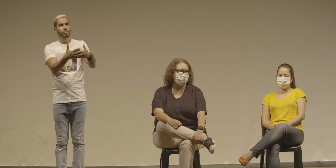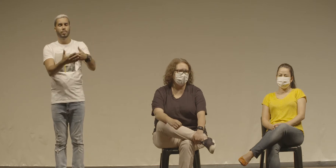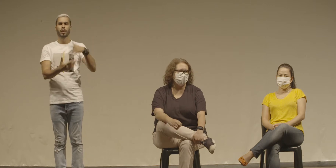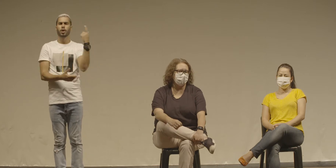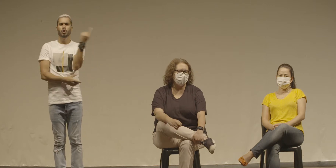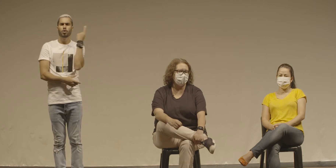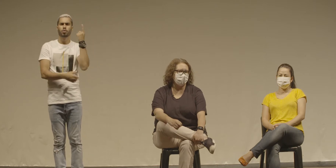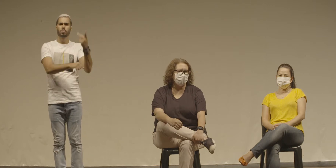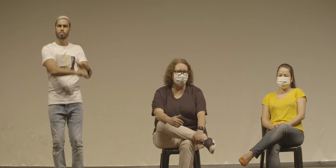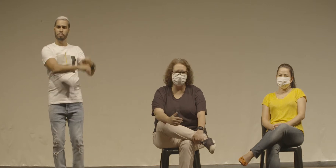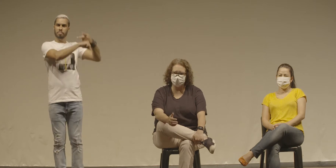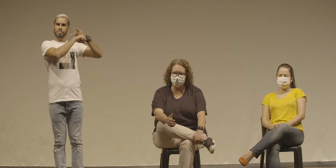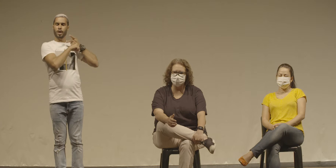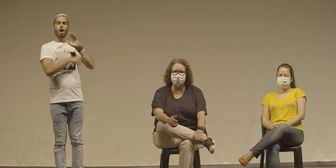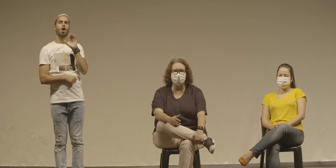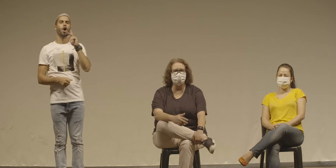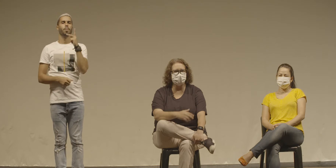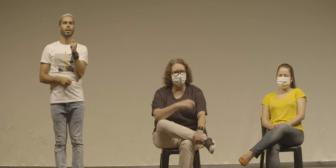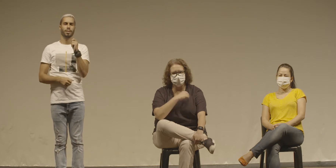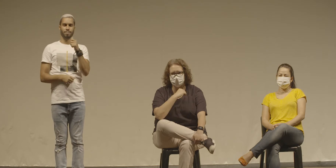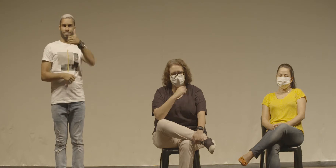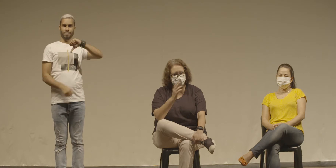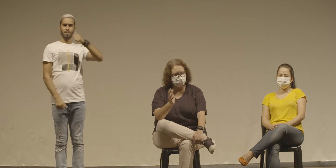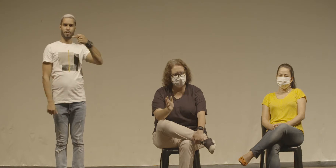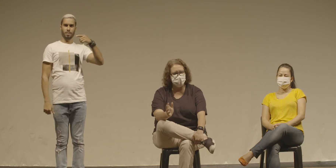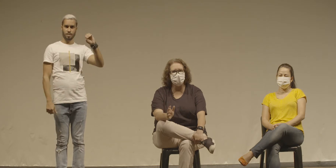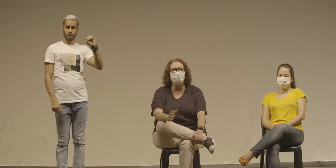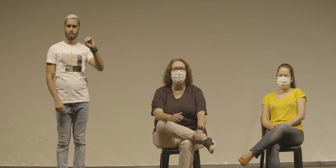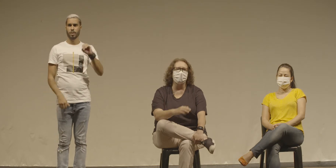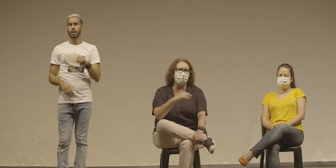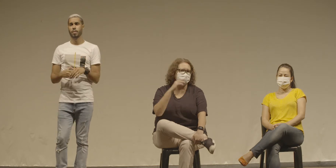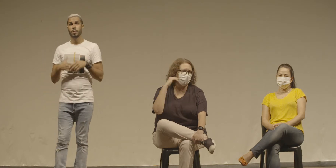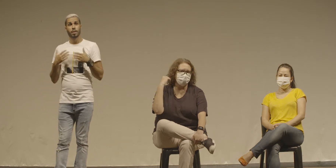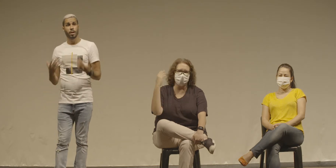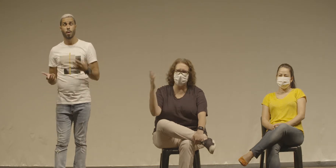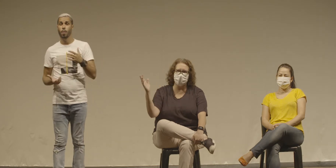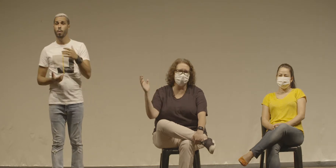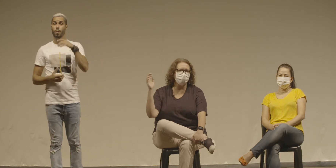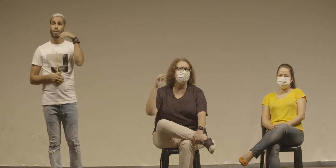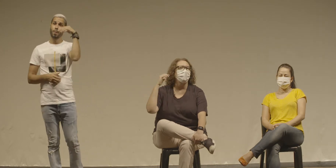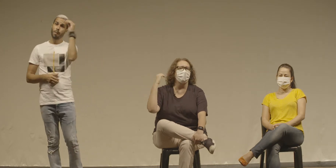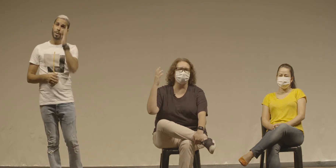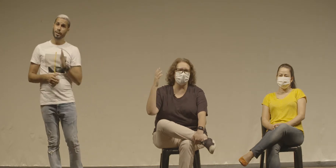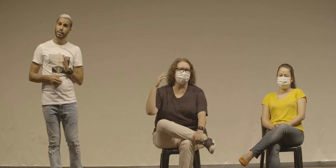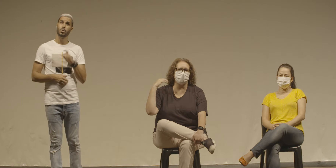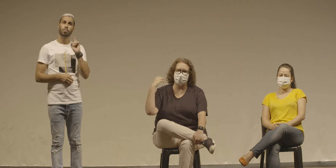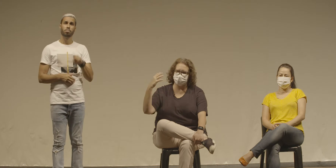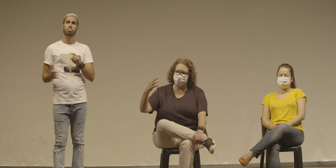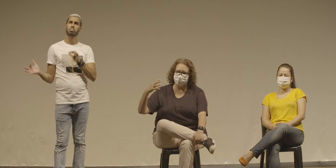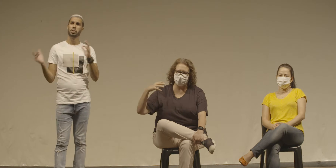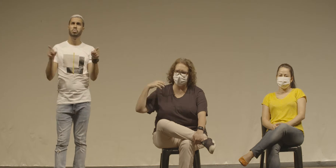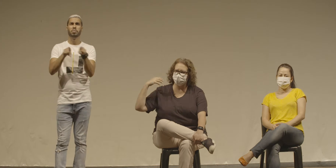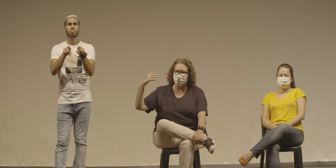ganhado a Copa de 70, então o fanismo reinava no Brasil, Brasil ame ou deixe-o, ou seja,